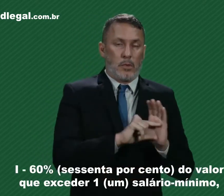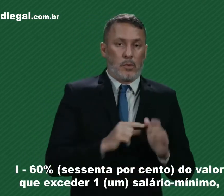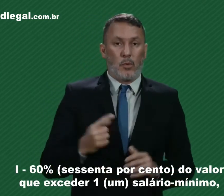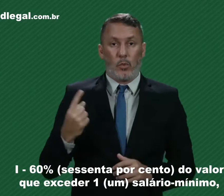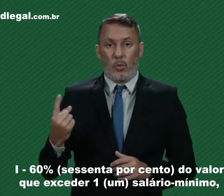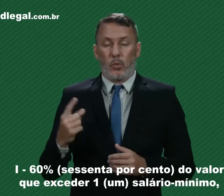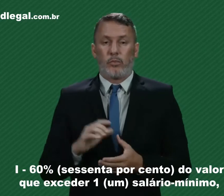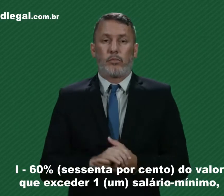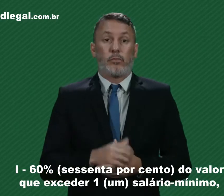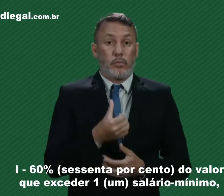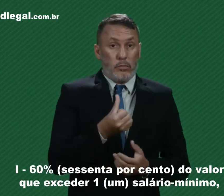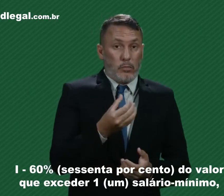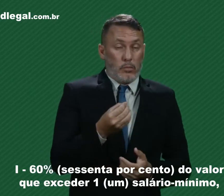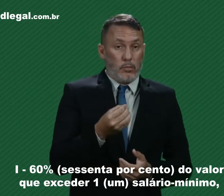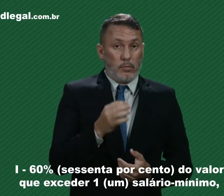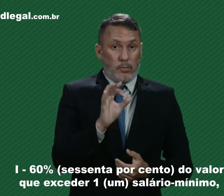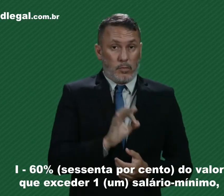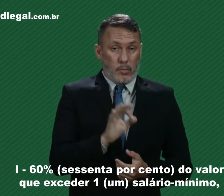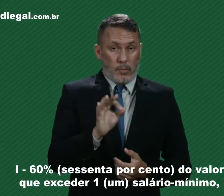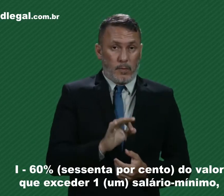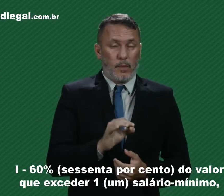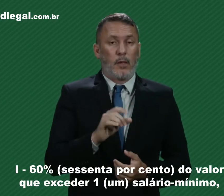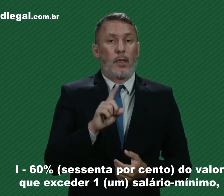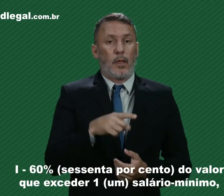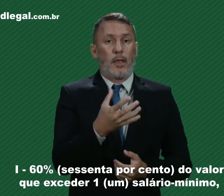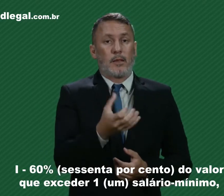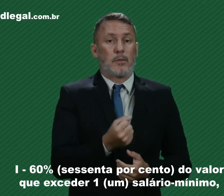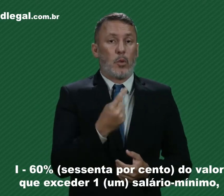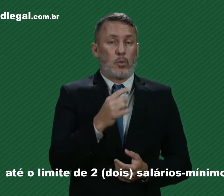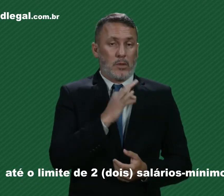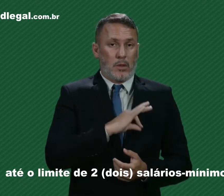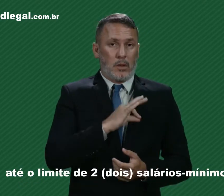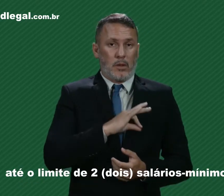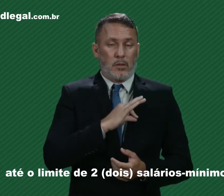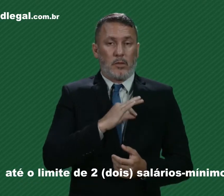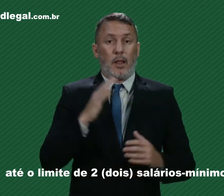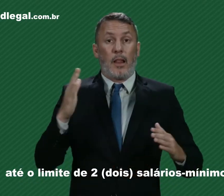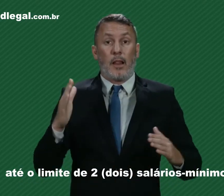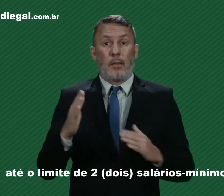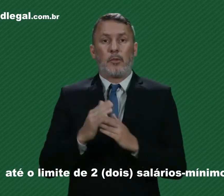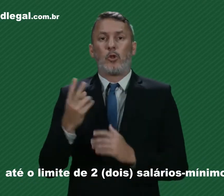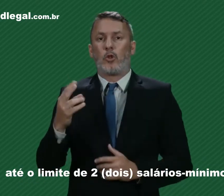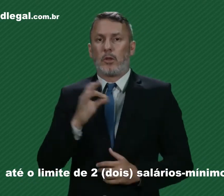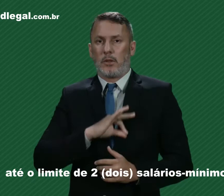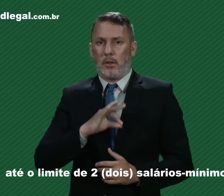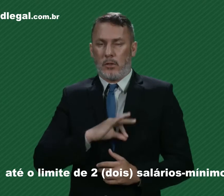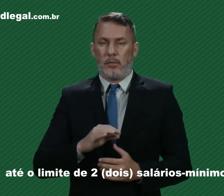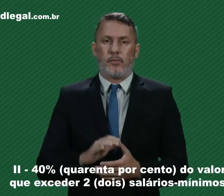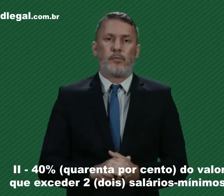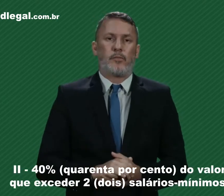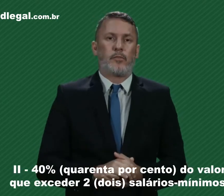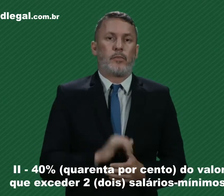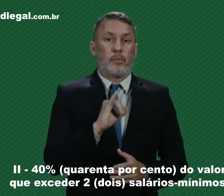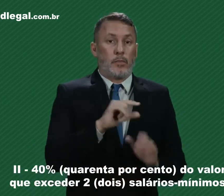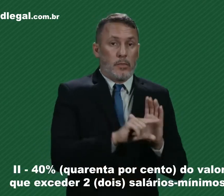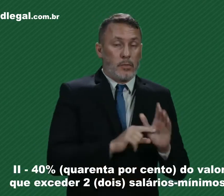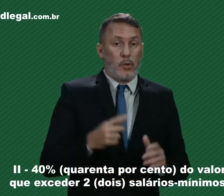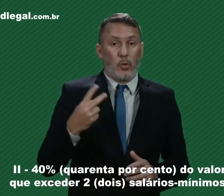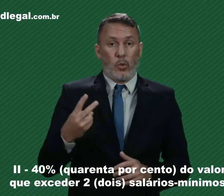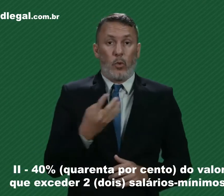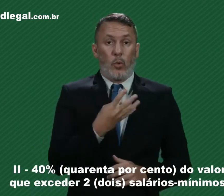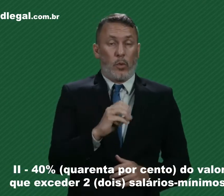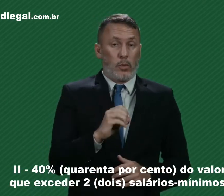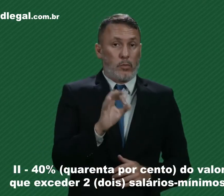Inciso 1. 60% do valor que exceder um salário mínimo até o limite de 2 salários mínimos. Inciso